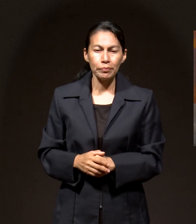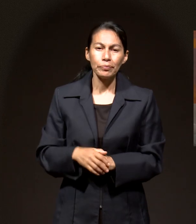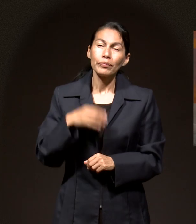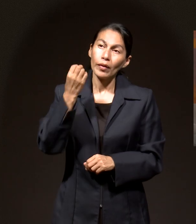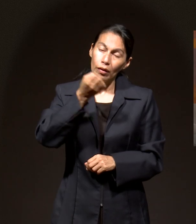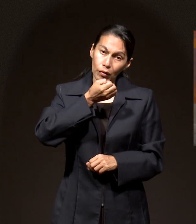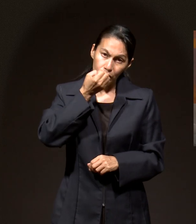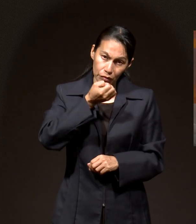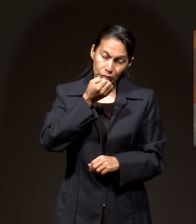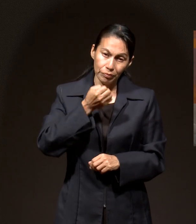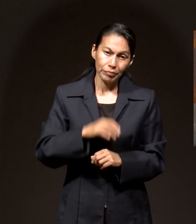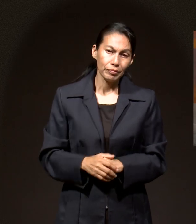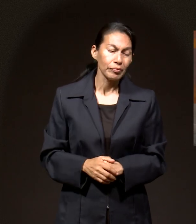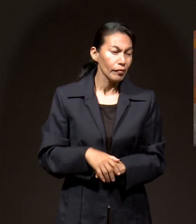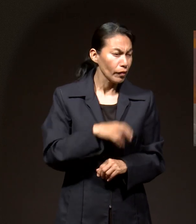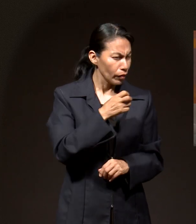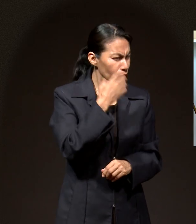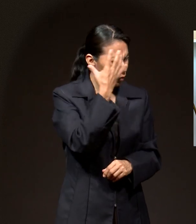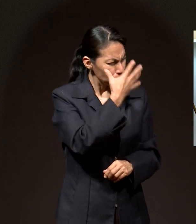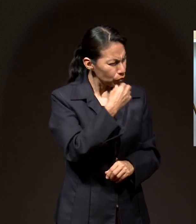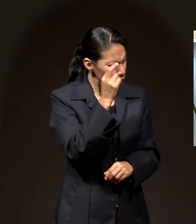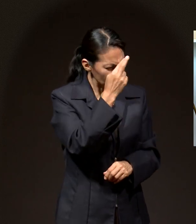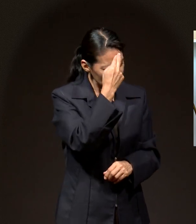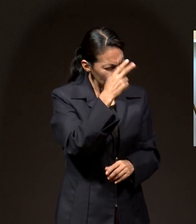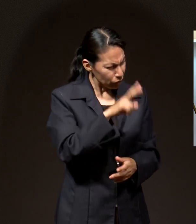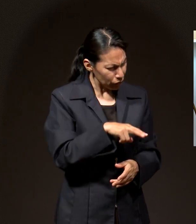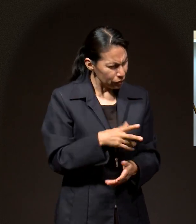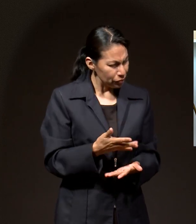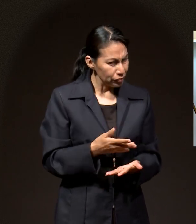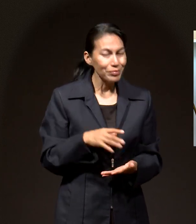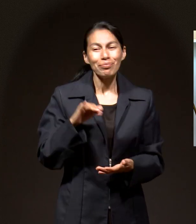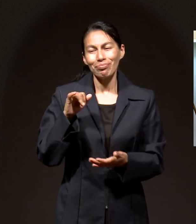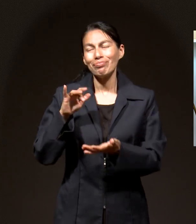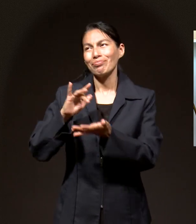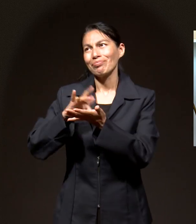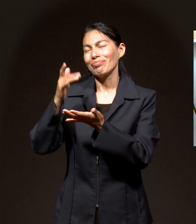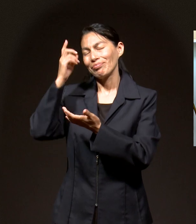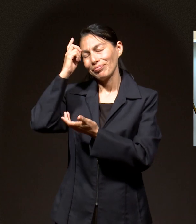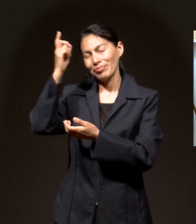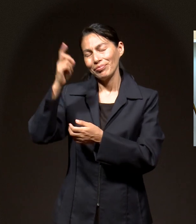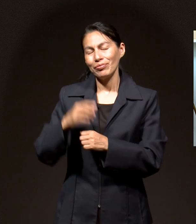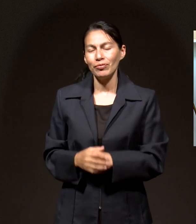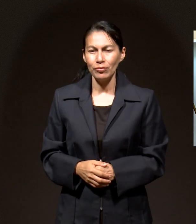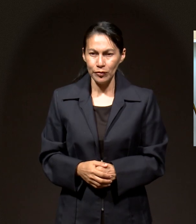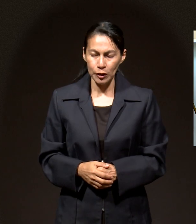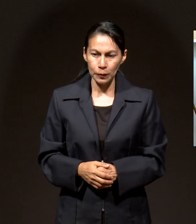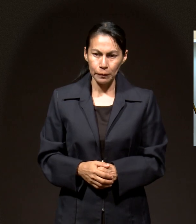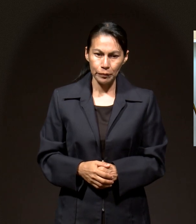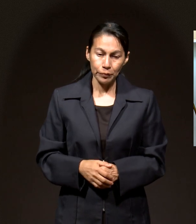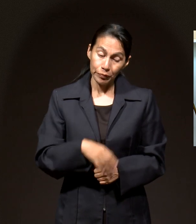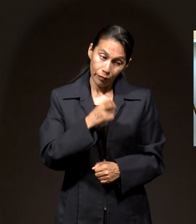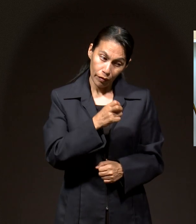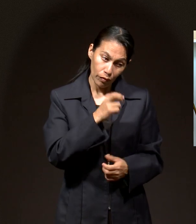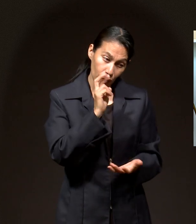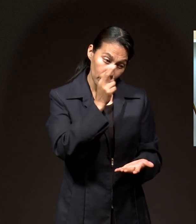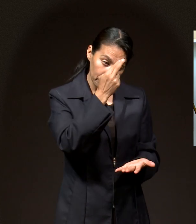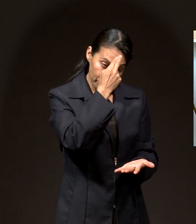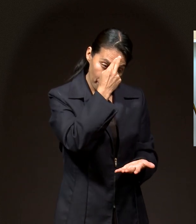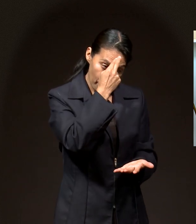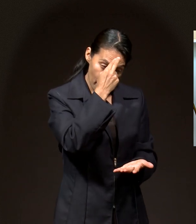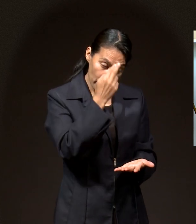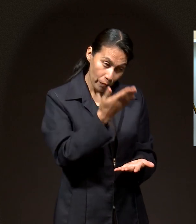respecto específicamente a la oración. Qué maravilloso recuerdo, ¿no? Gracias a Dios. Porque te vincula tus más